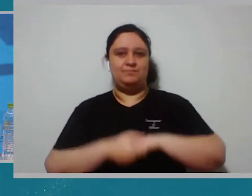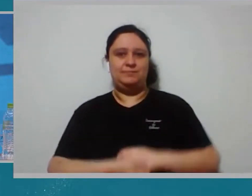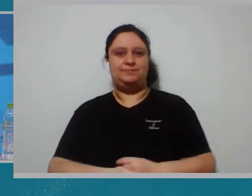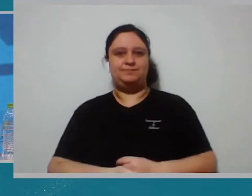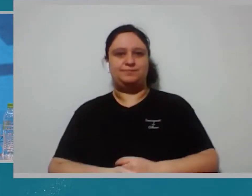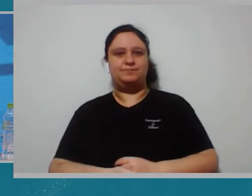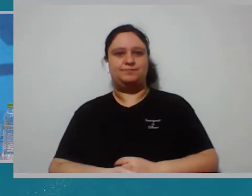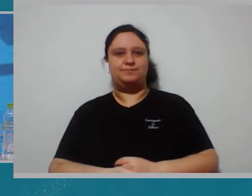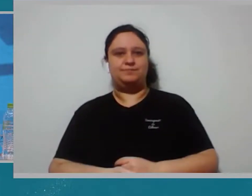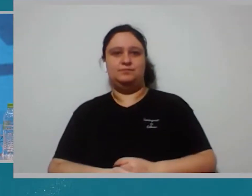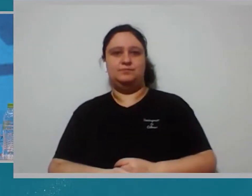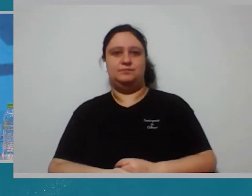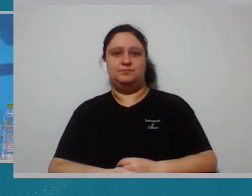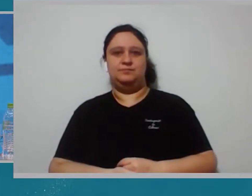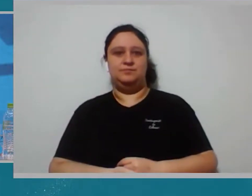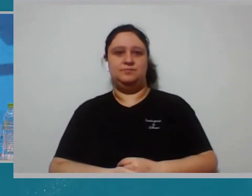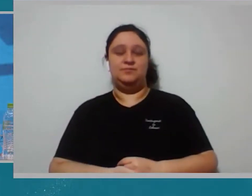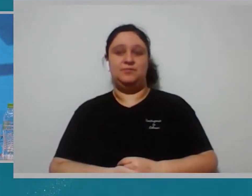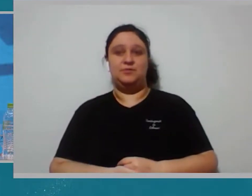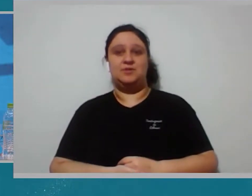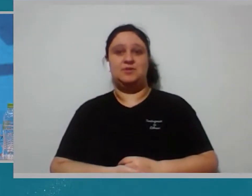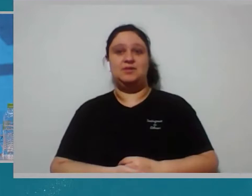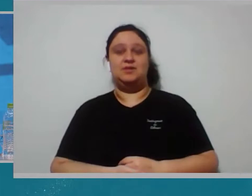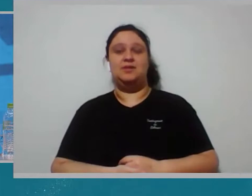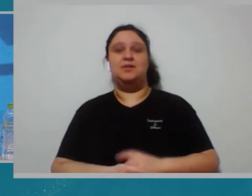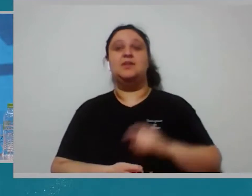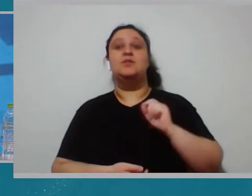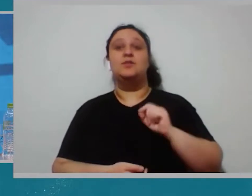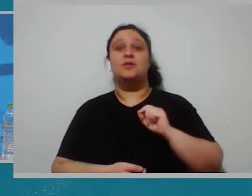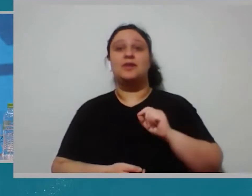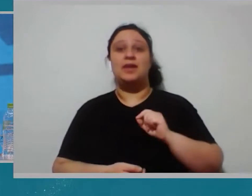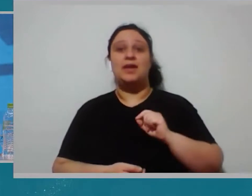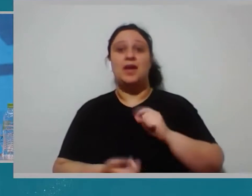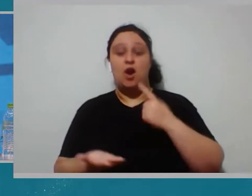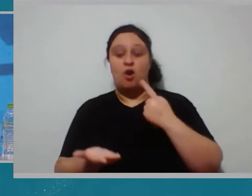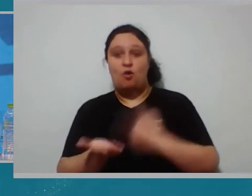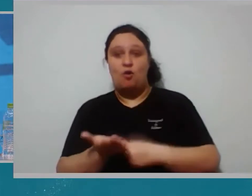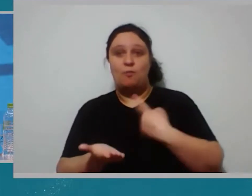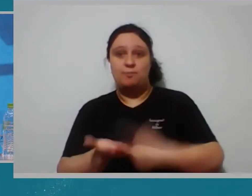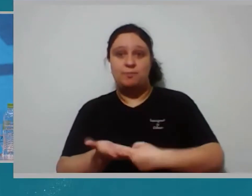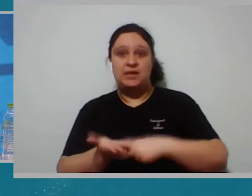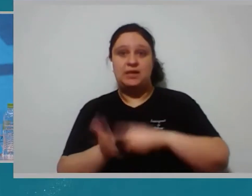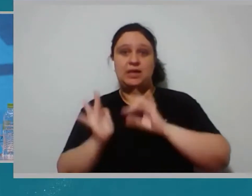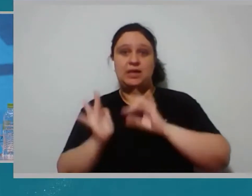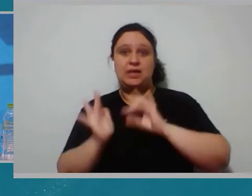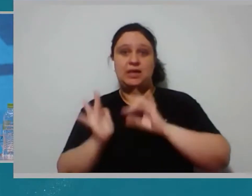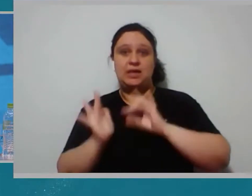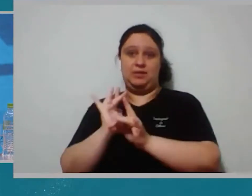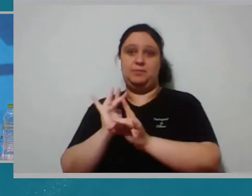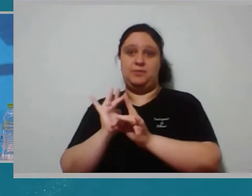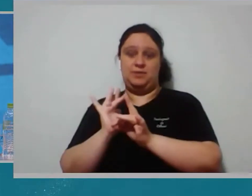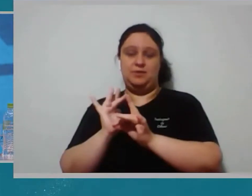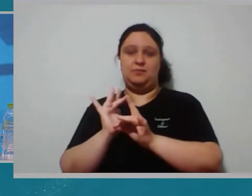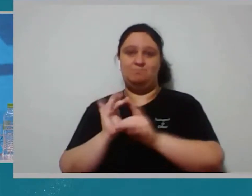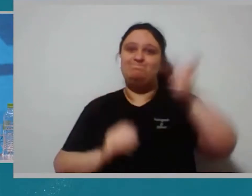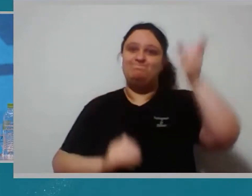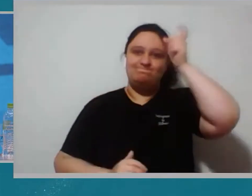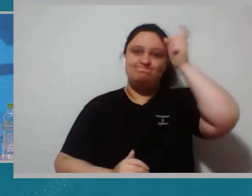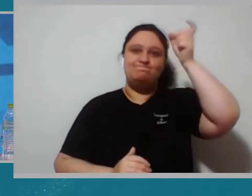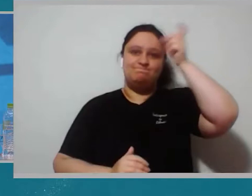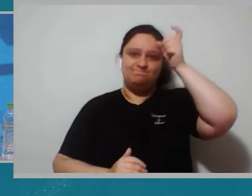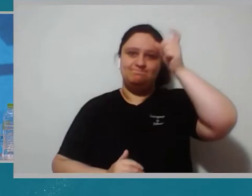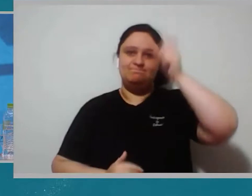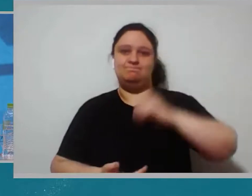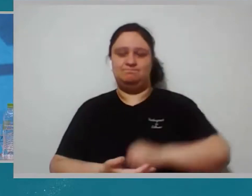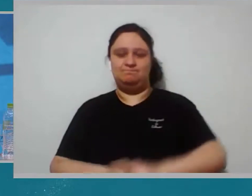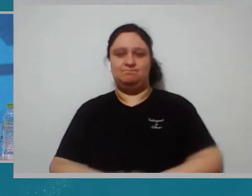inimigo que está fora de nós. Nós sabemos que inimigo de Deus é o Satanás, não é? Ele